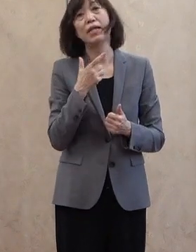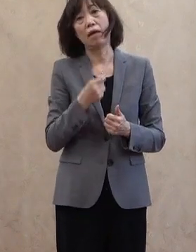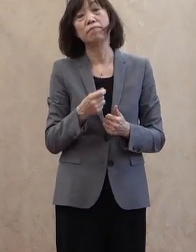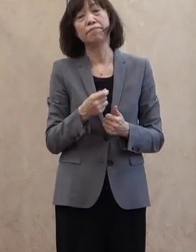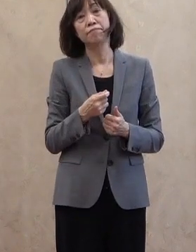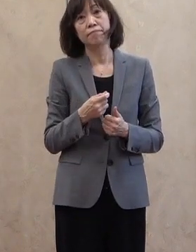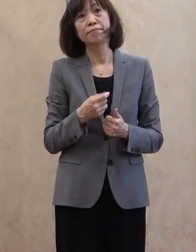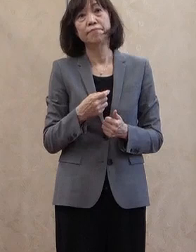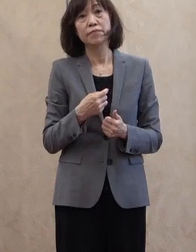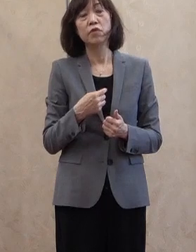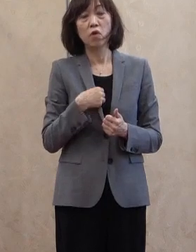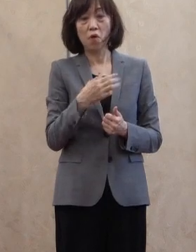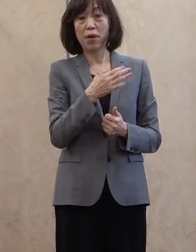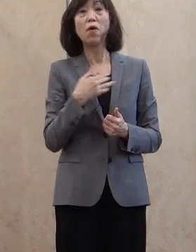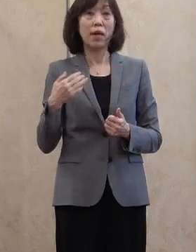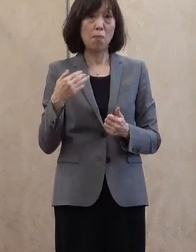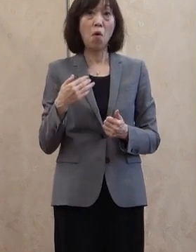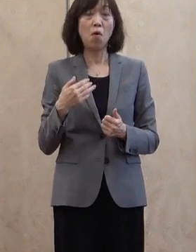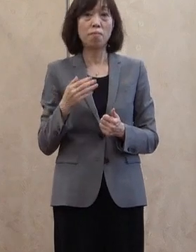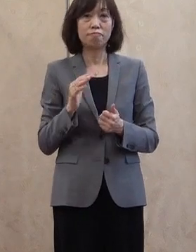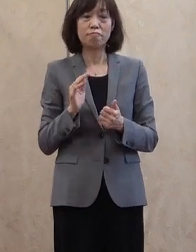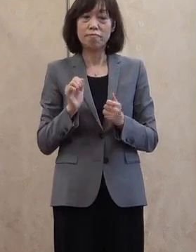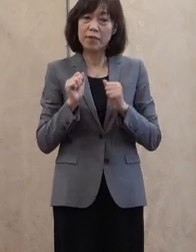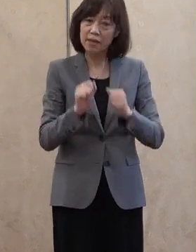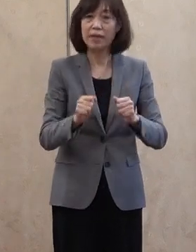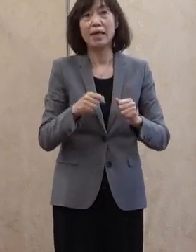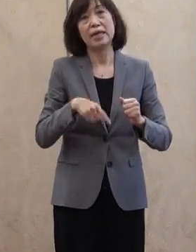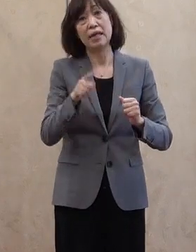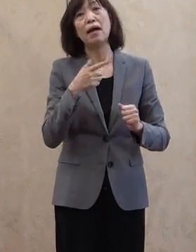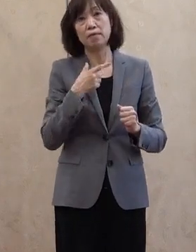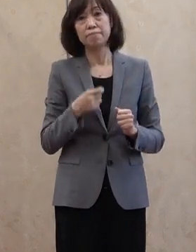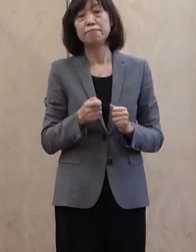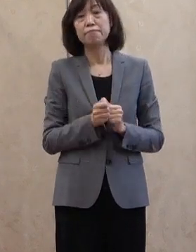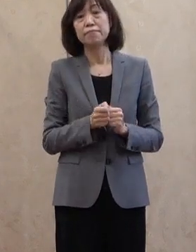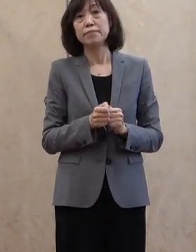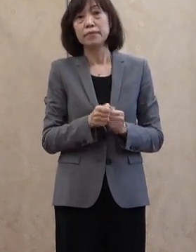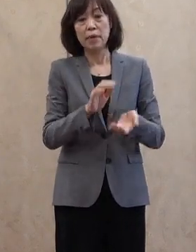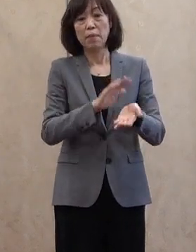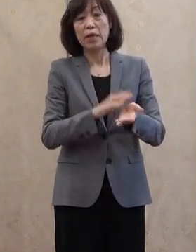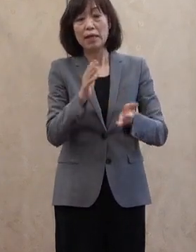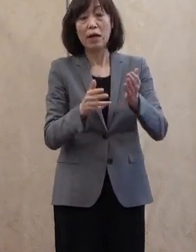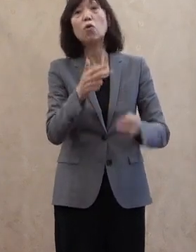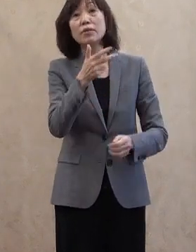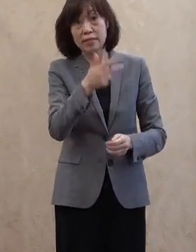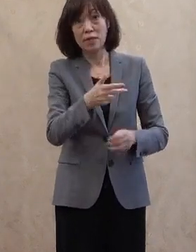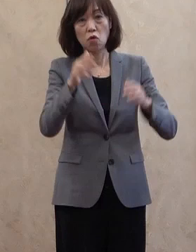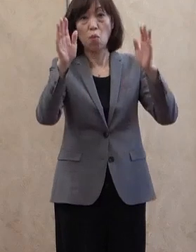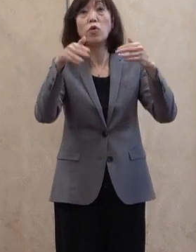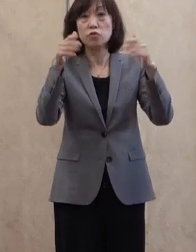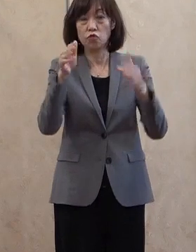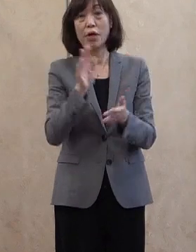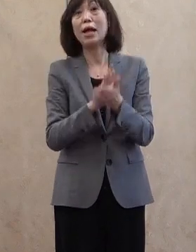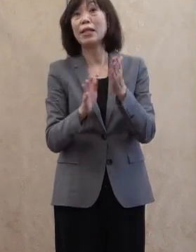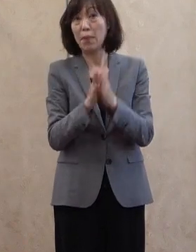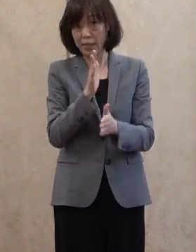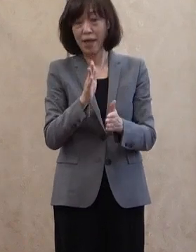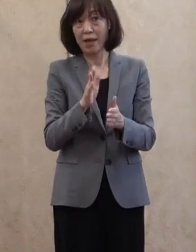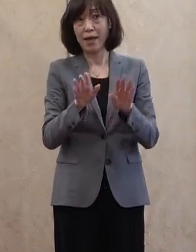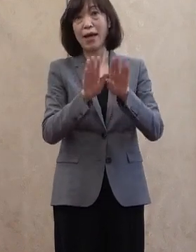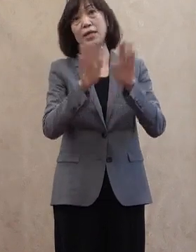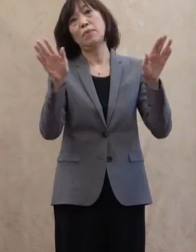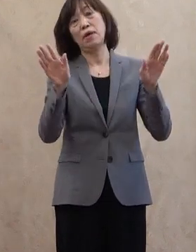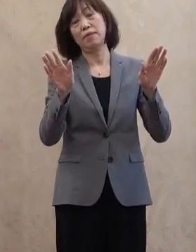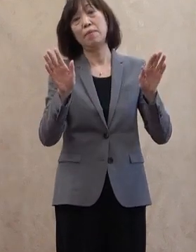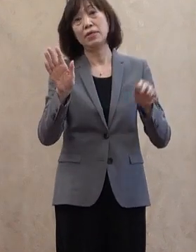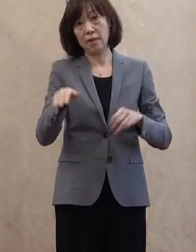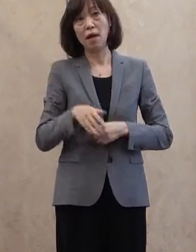としてもやっていきたいと思います。また看護師さん の募集を改めて開始もしているところで